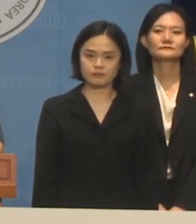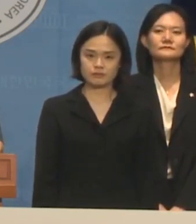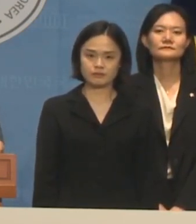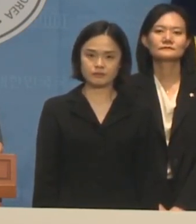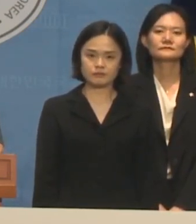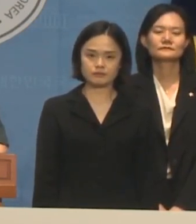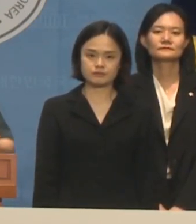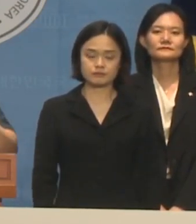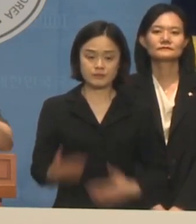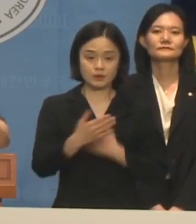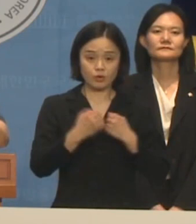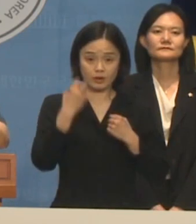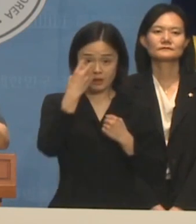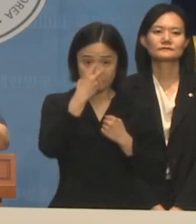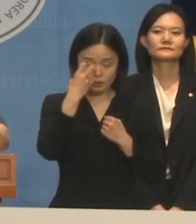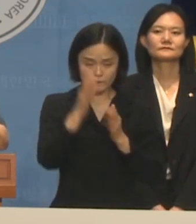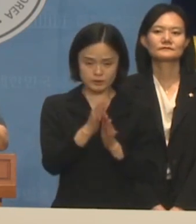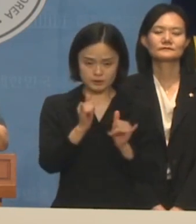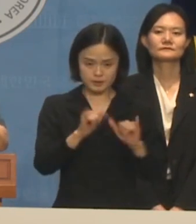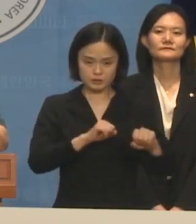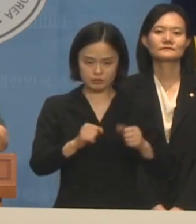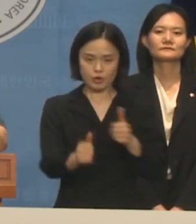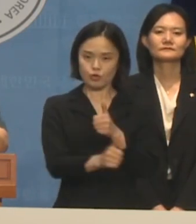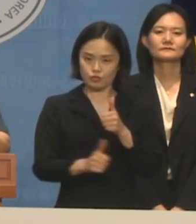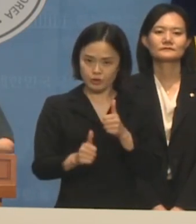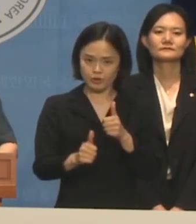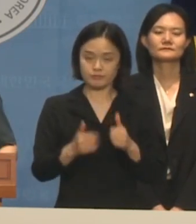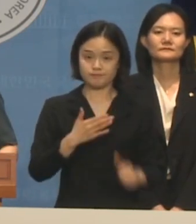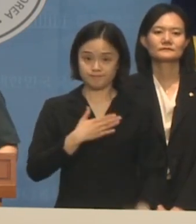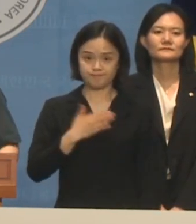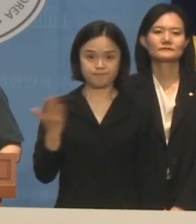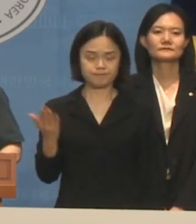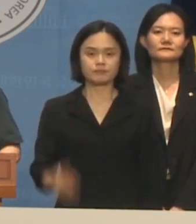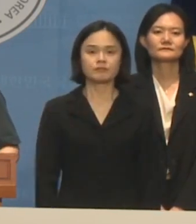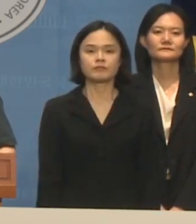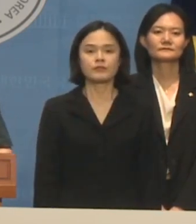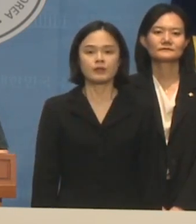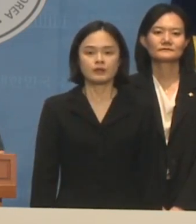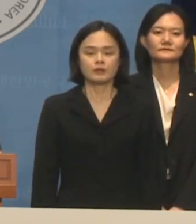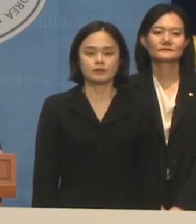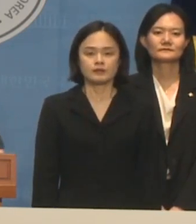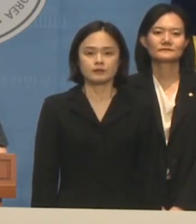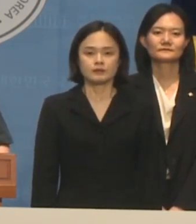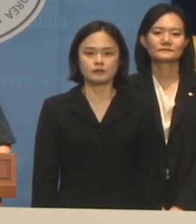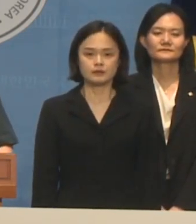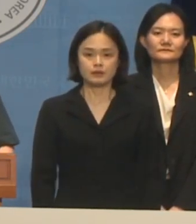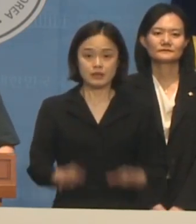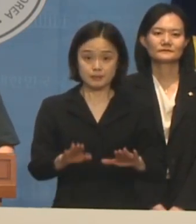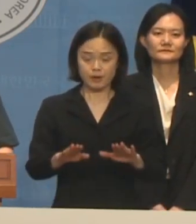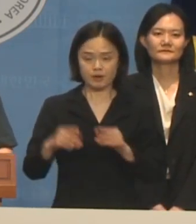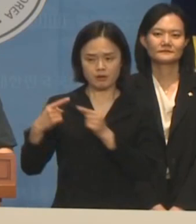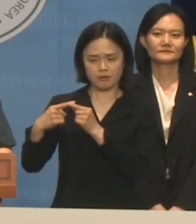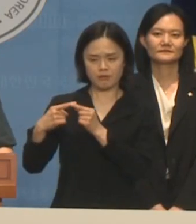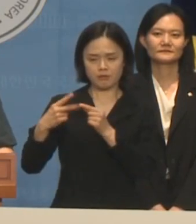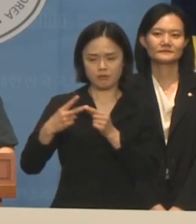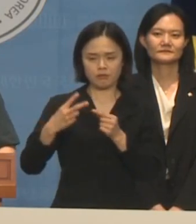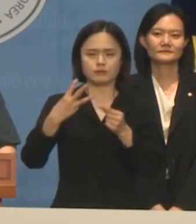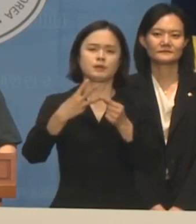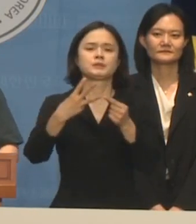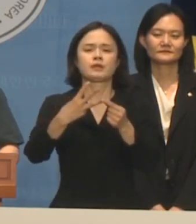건강돌봄 시민행동 운영위원 김원일입니다. 이번이 세 번째입니다. 지난 20대와 21대 국회